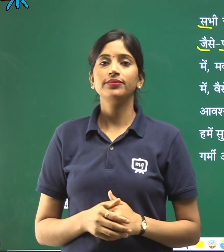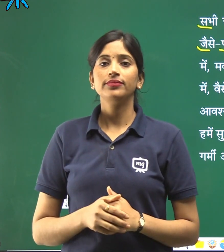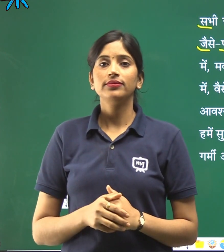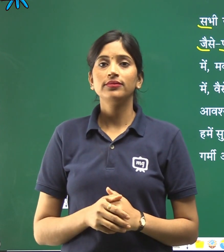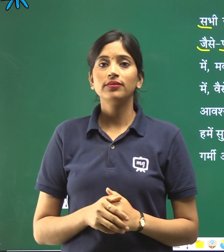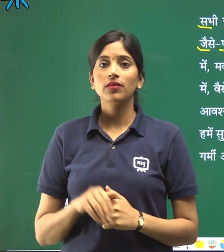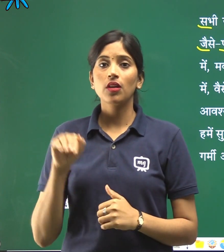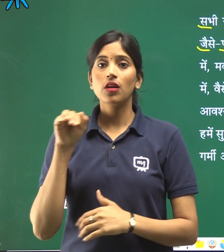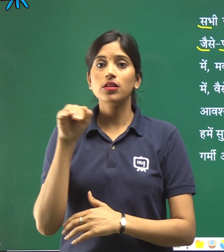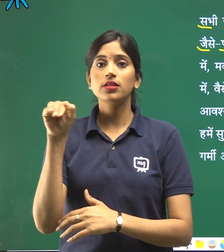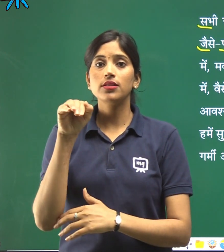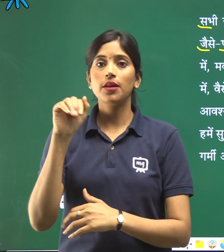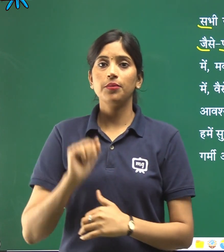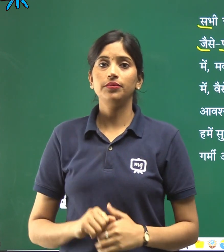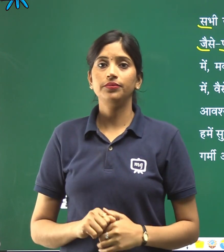सांप